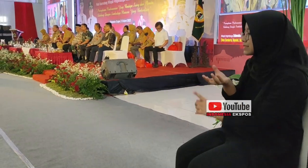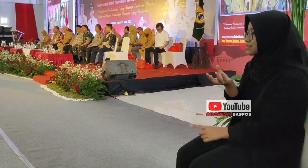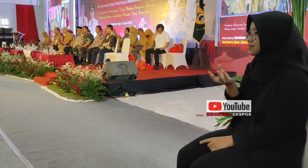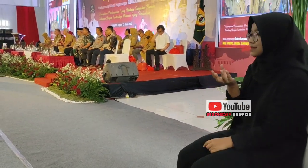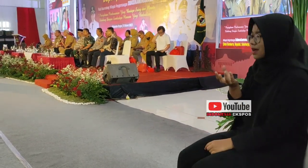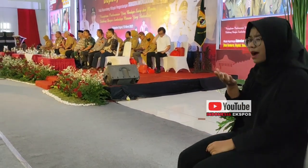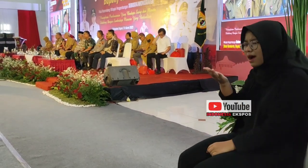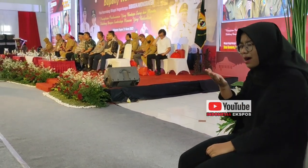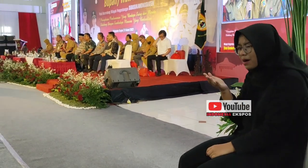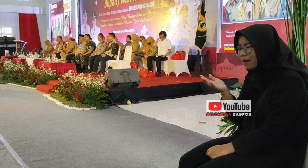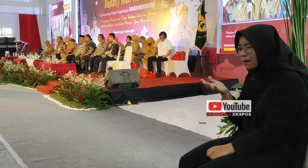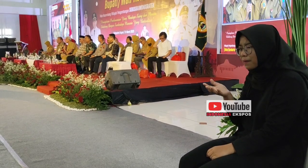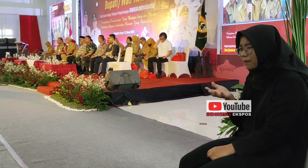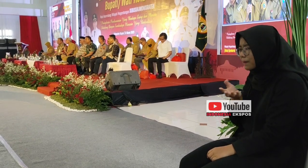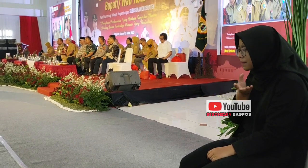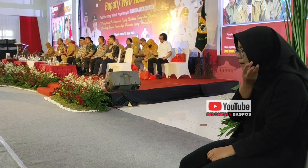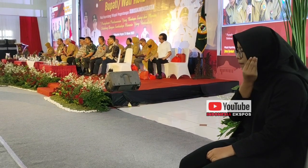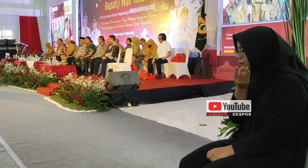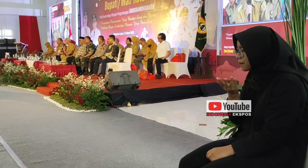Hah? Apa? Ya